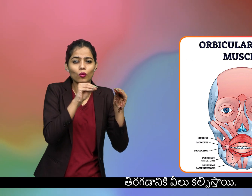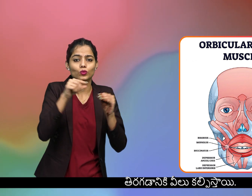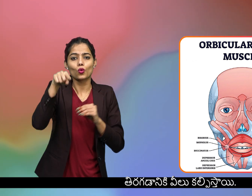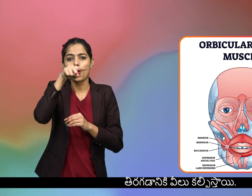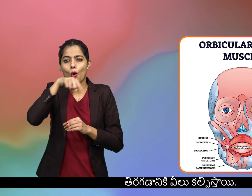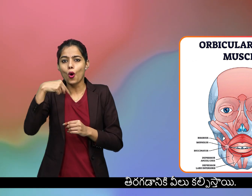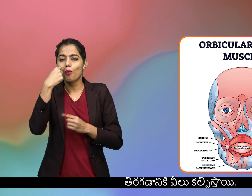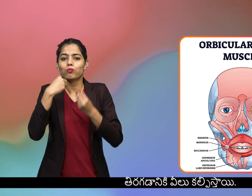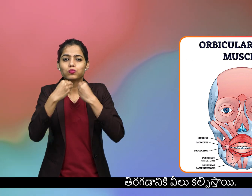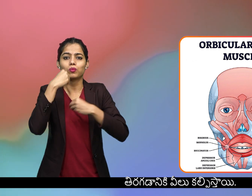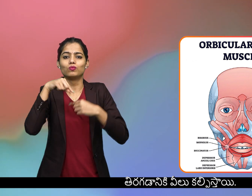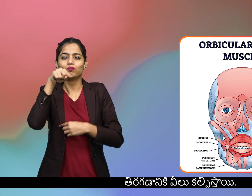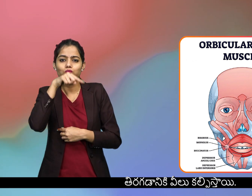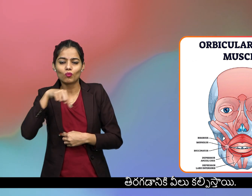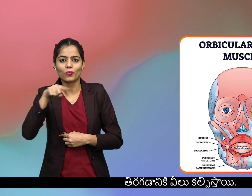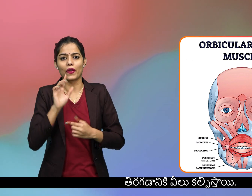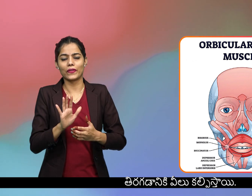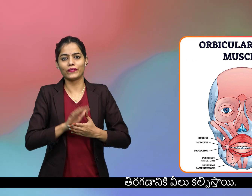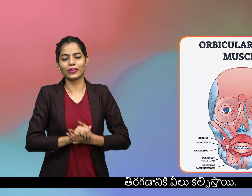వీలు కల్పిస్తాయి.